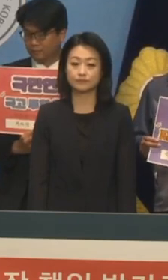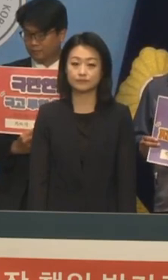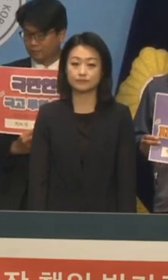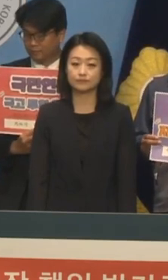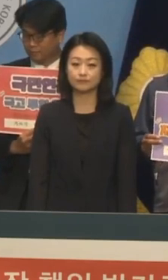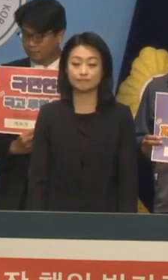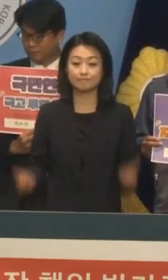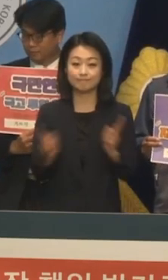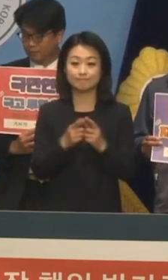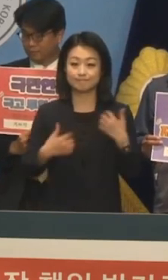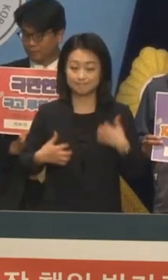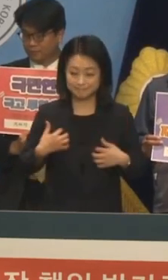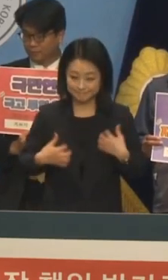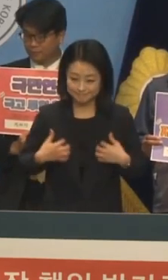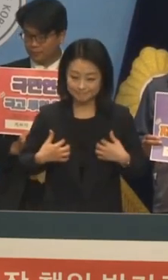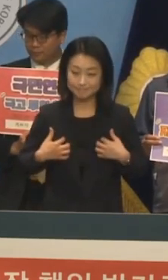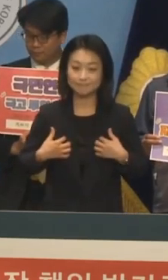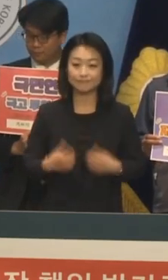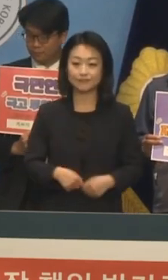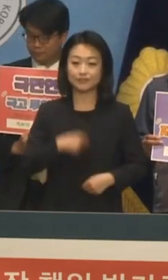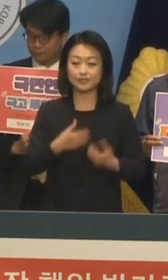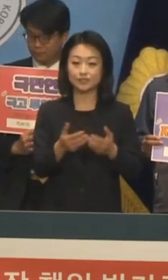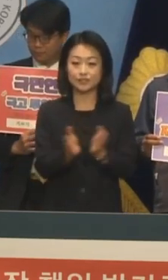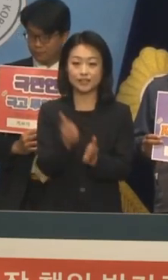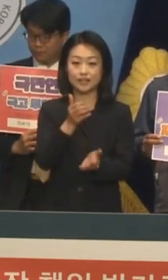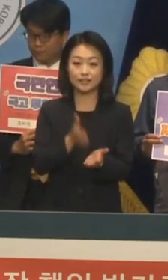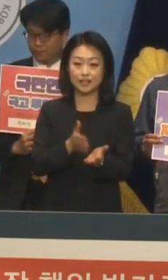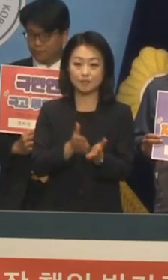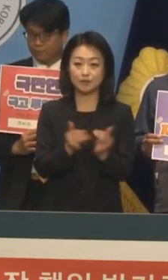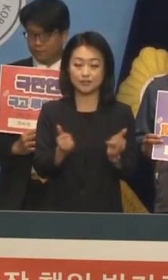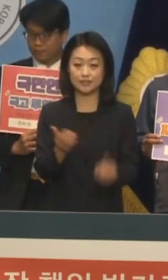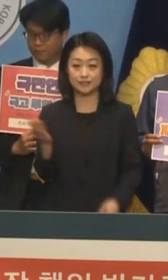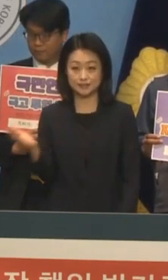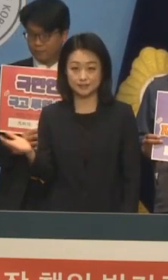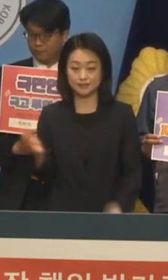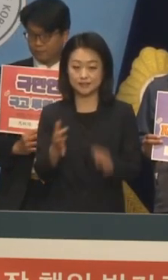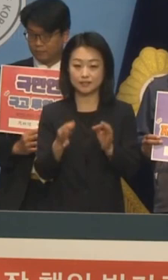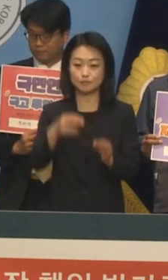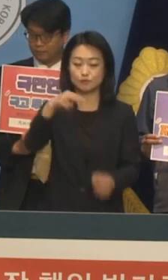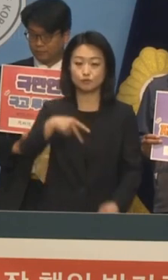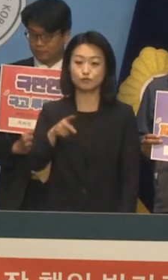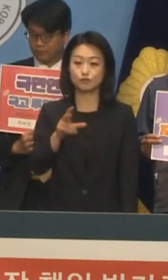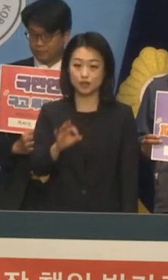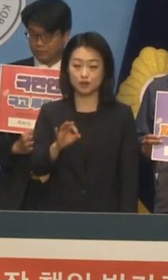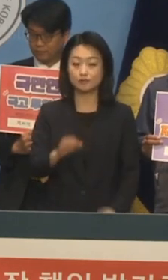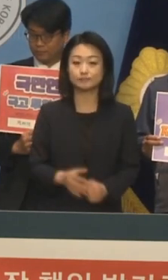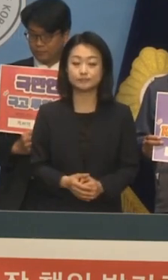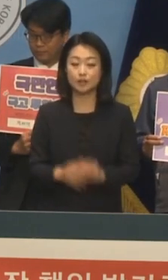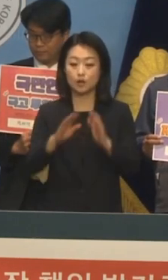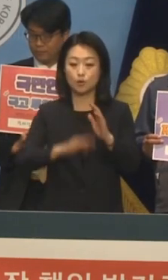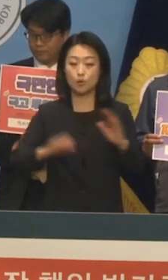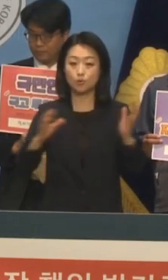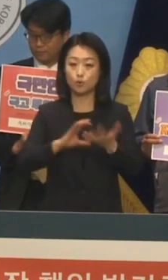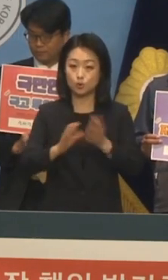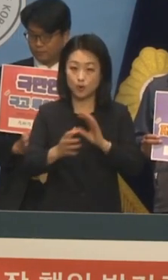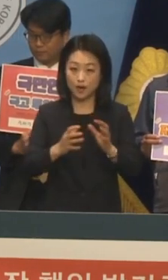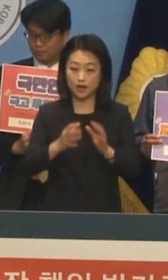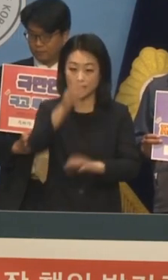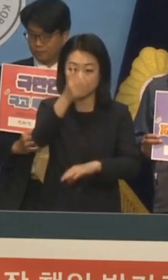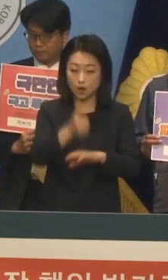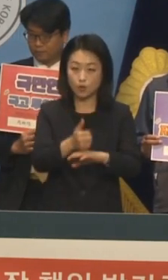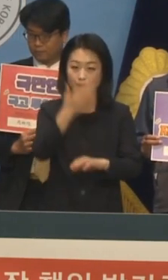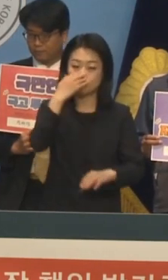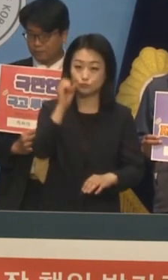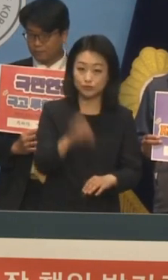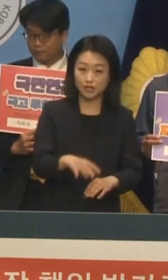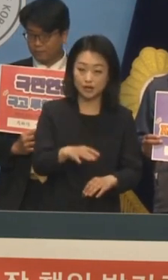예, 반갑습니다. 정의당 선임 대변인 김수영입니다. 시민들의 공론화 결과를 무시하고 노후 보장